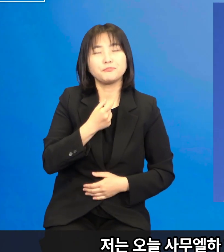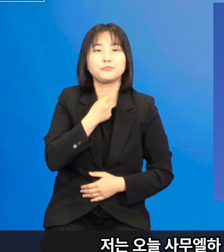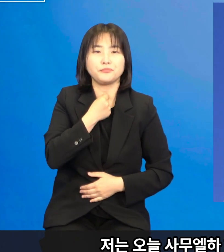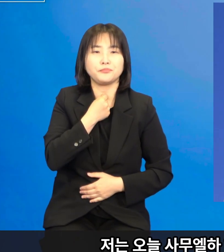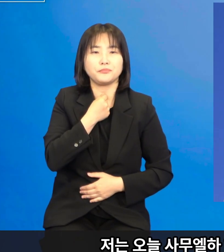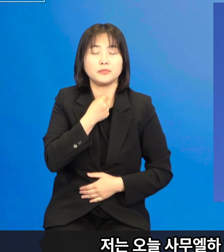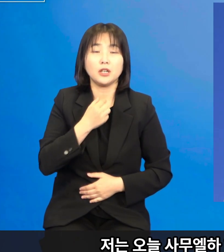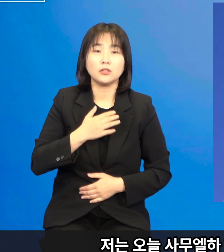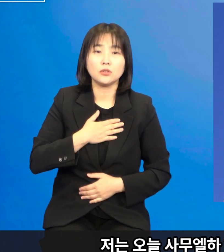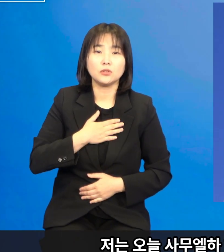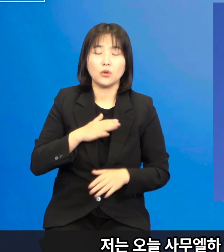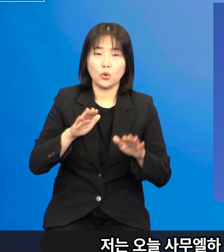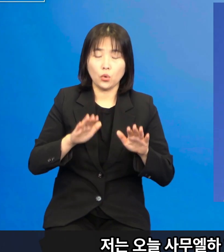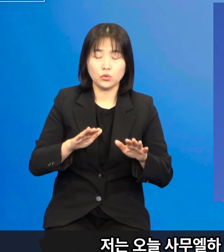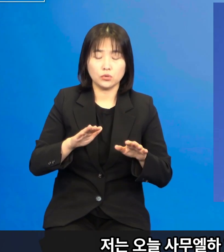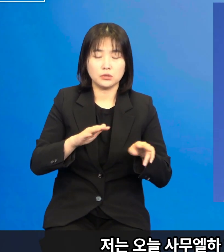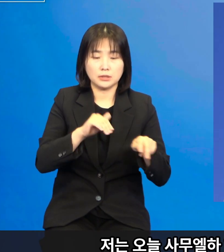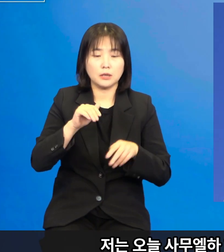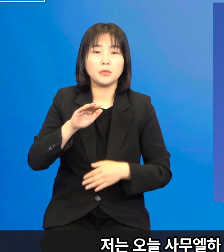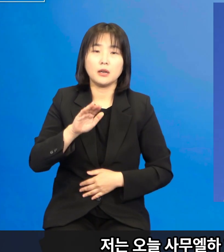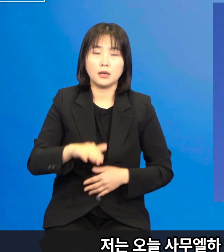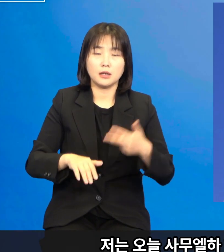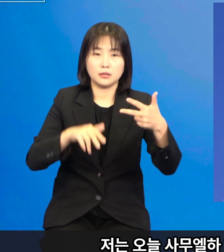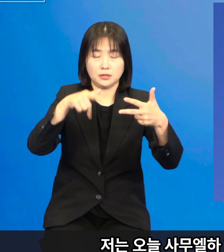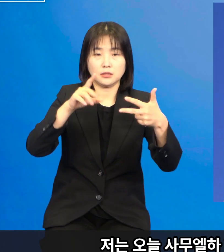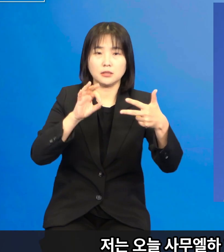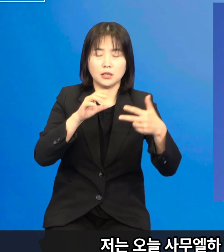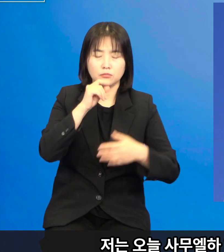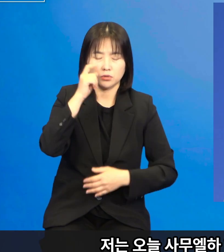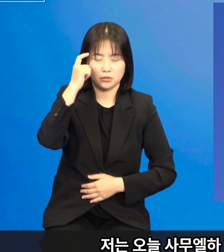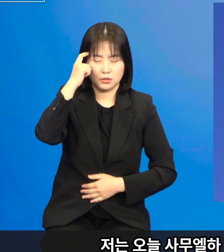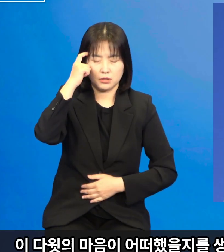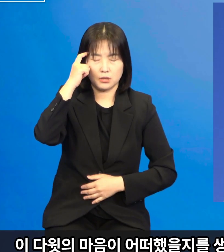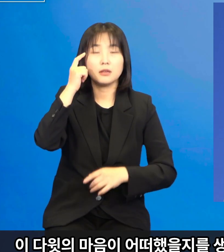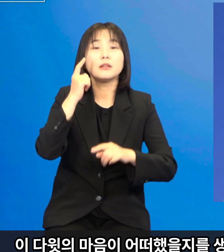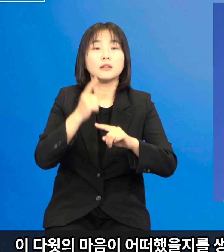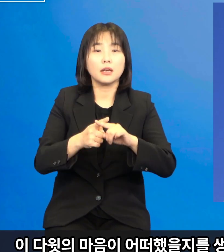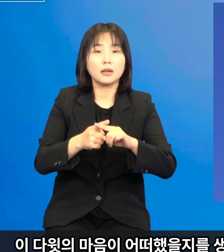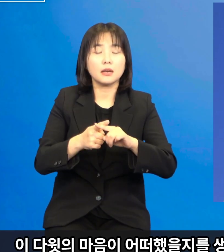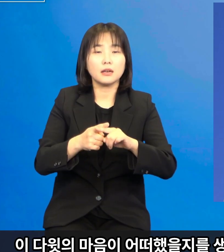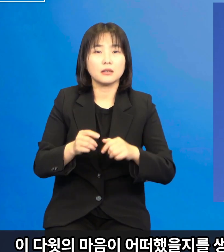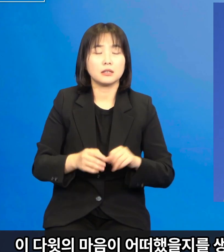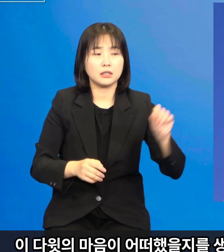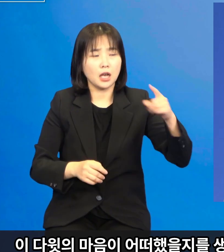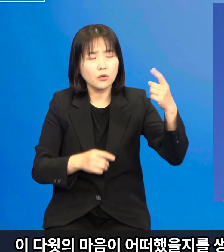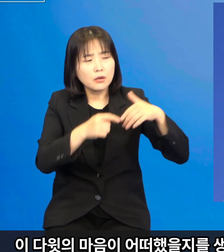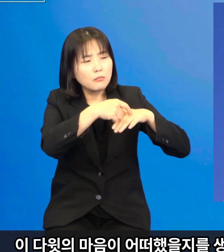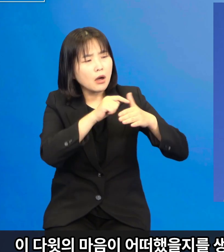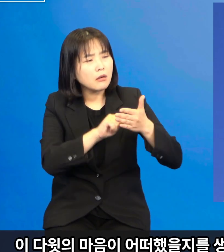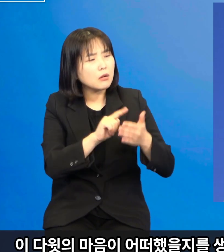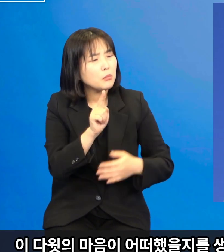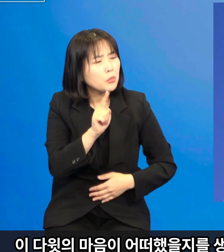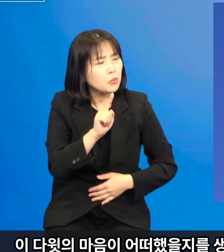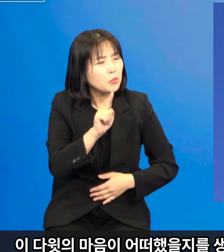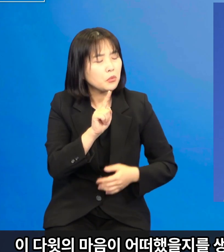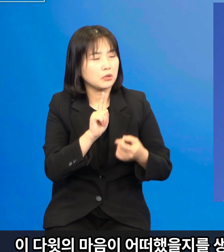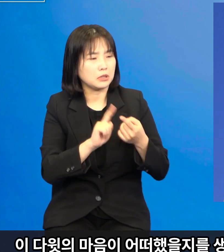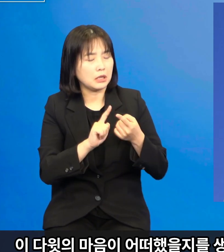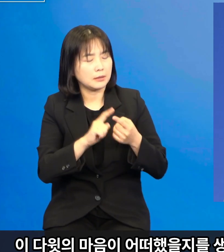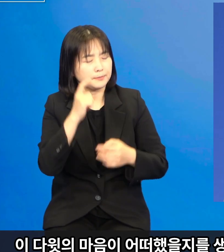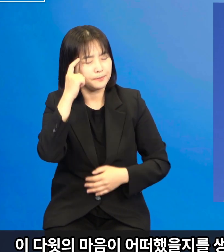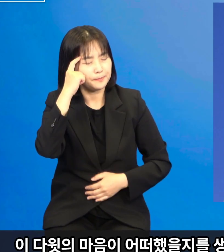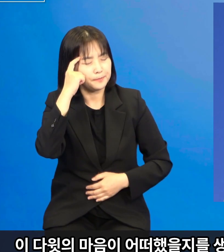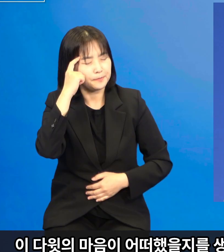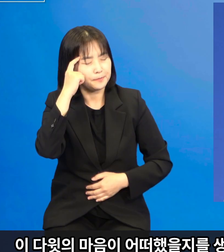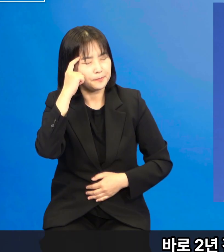저는 오늘 이 사무엘하 7장을 묵상을 하다가 이 다윗의 마음이 어떠했을지를 생각하는